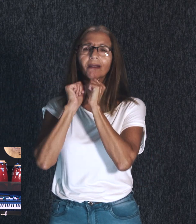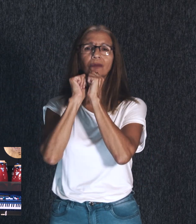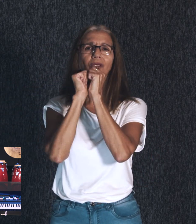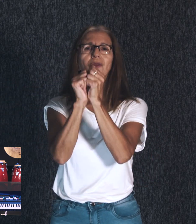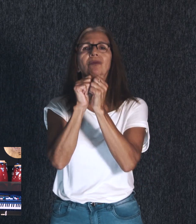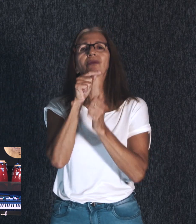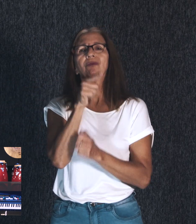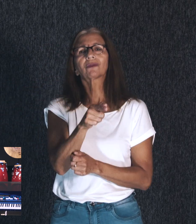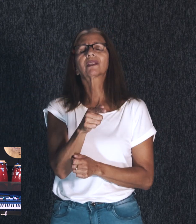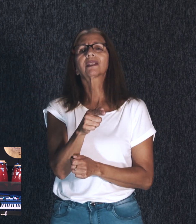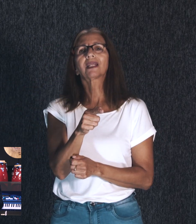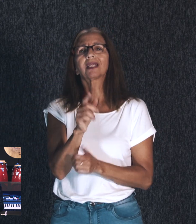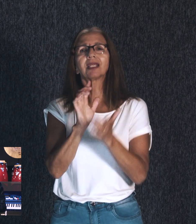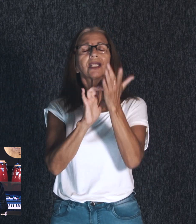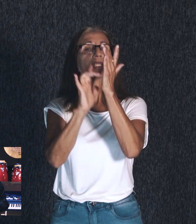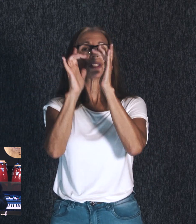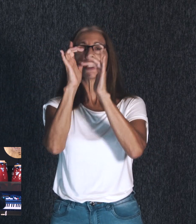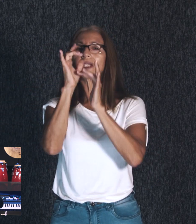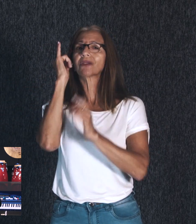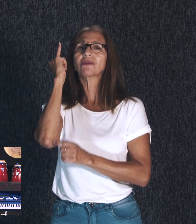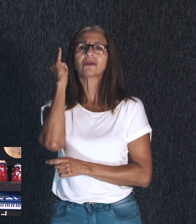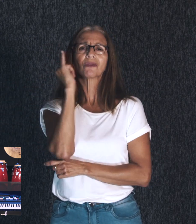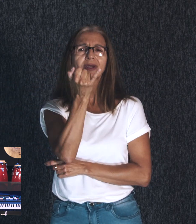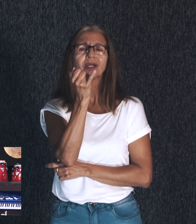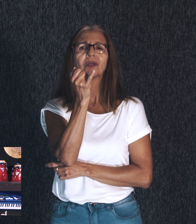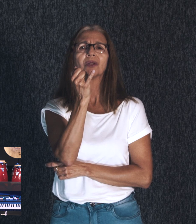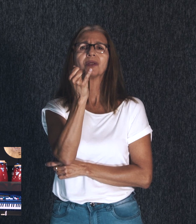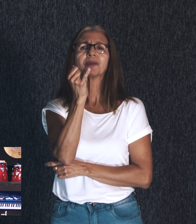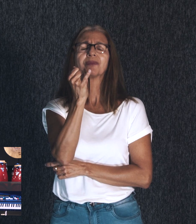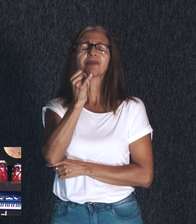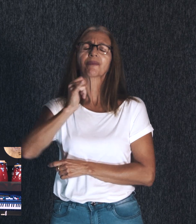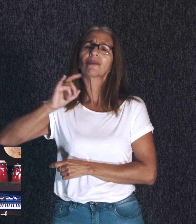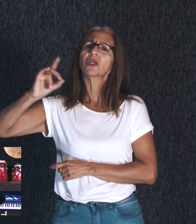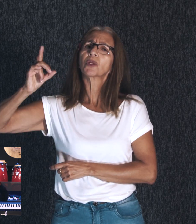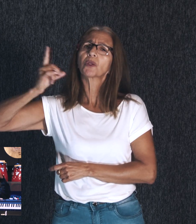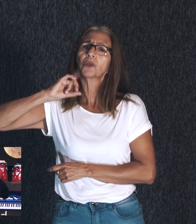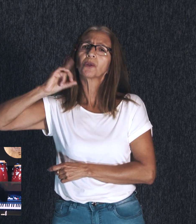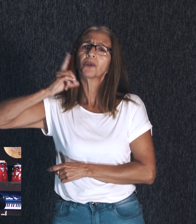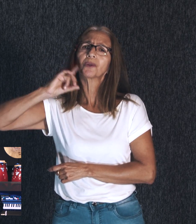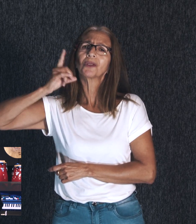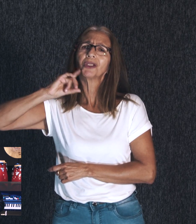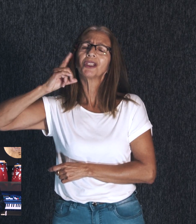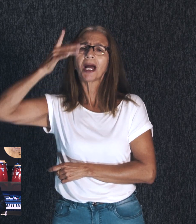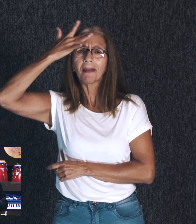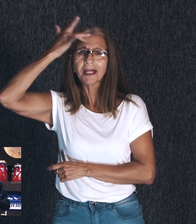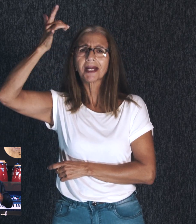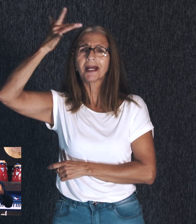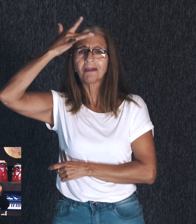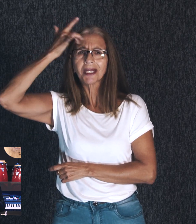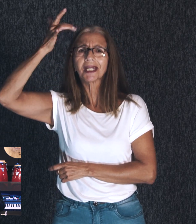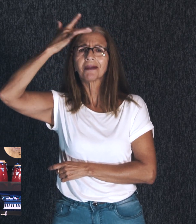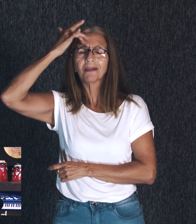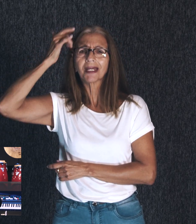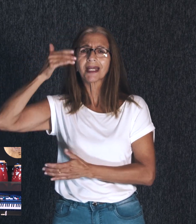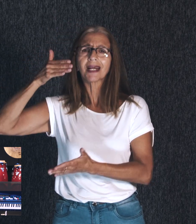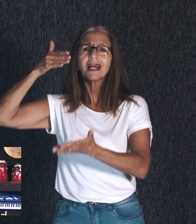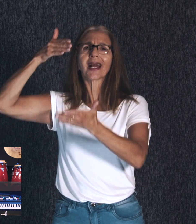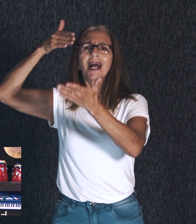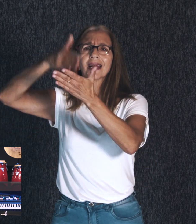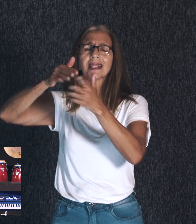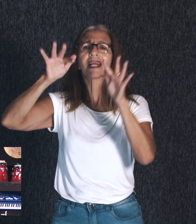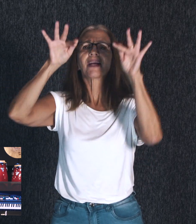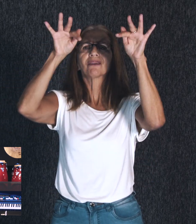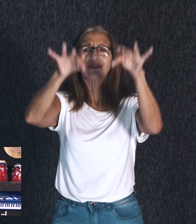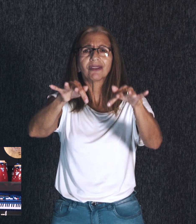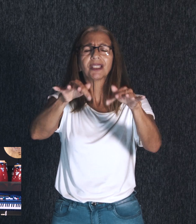sempre estarei ao seu lado. Jesus disse: eis que estou convosco todos os dias, até a